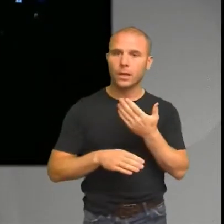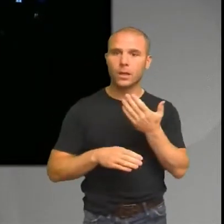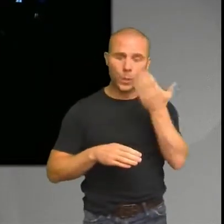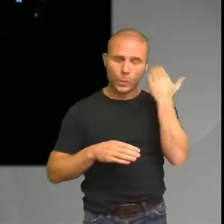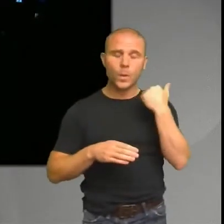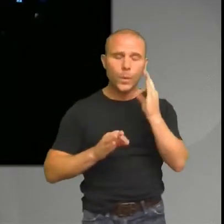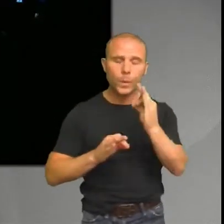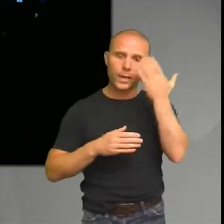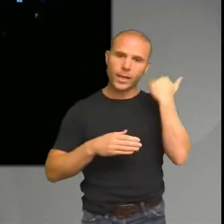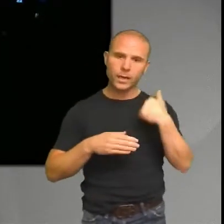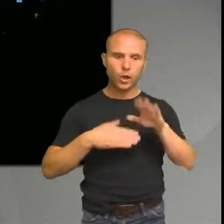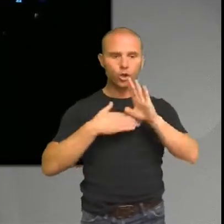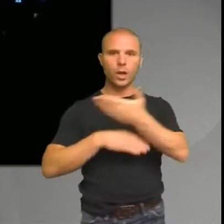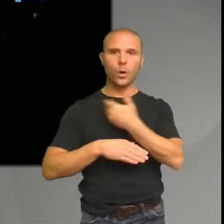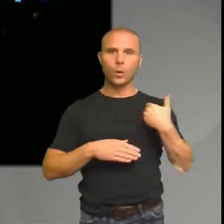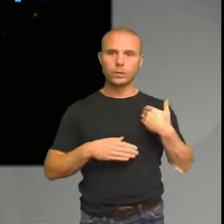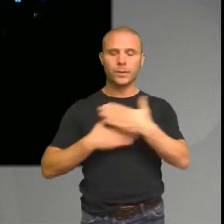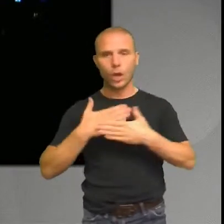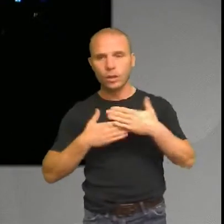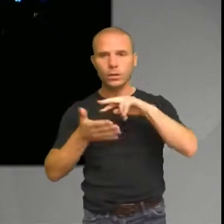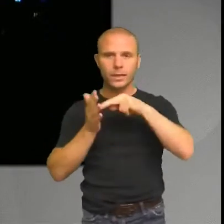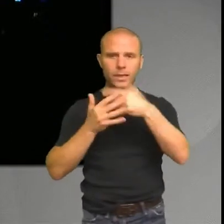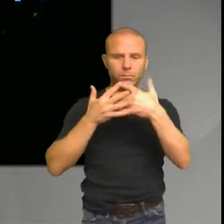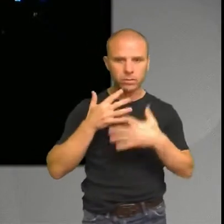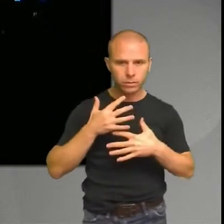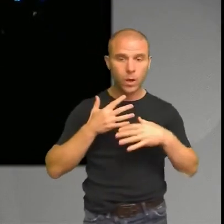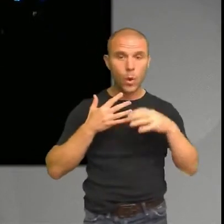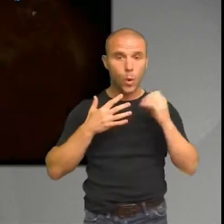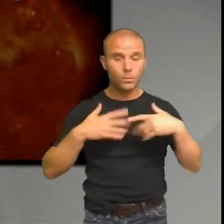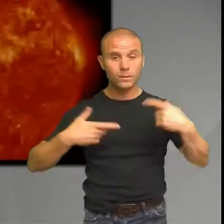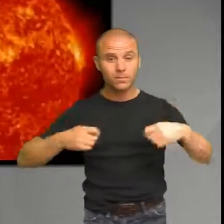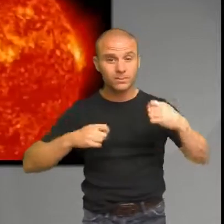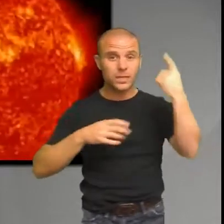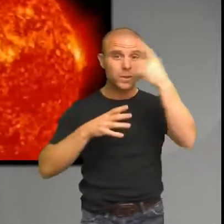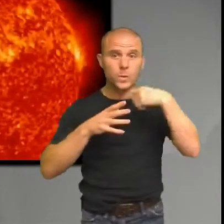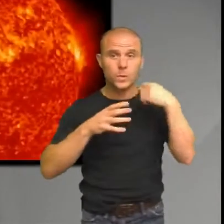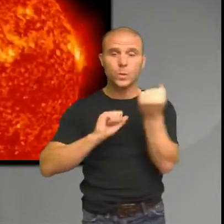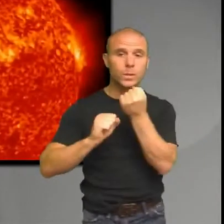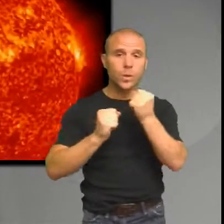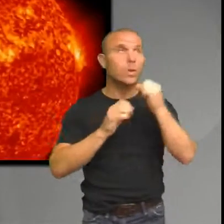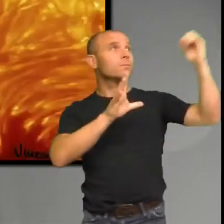vår cyberkonkong mot solstormarnas förstörande verkan.